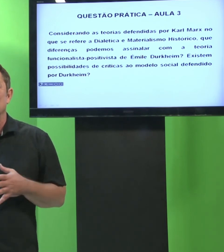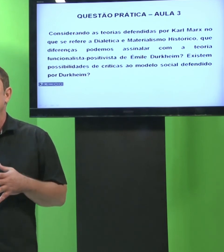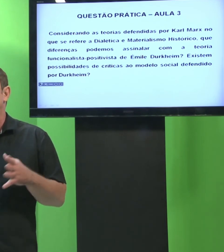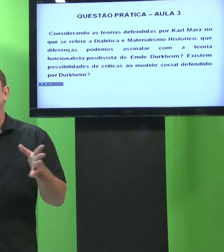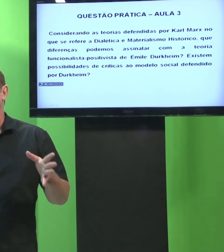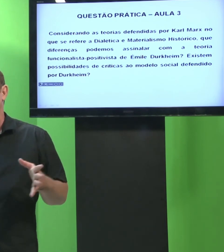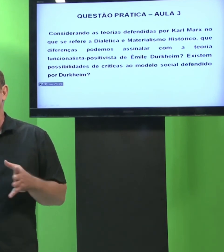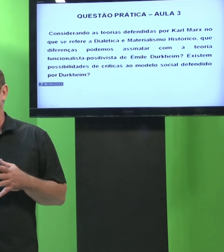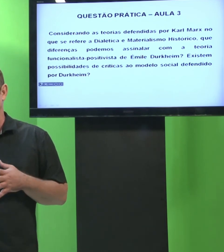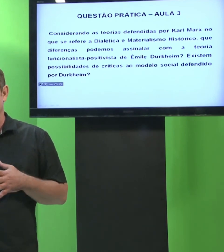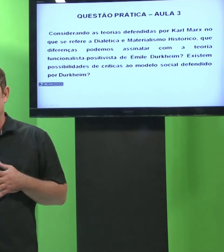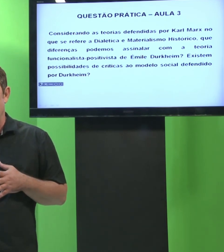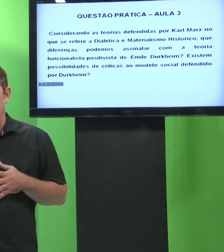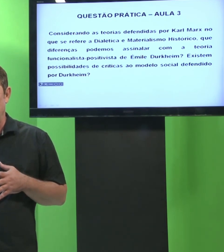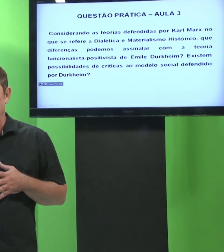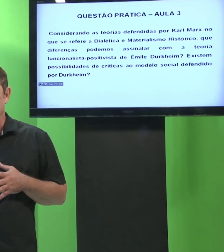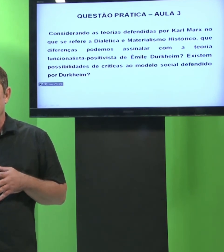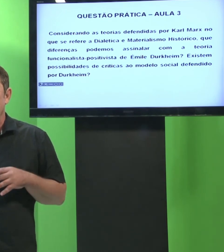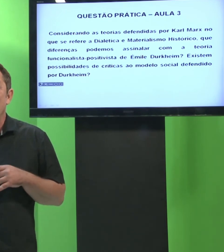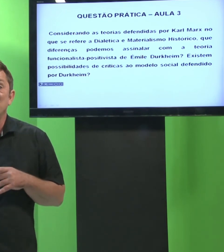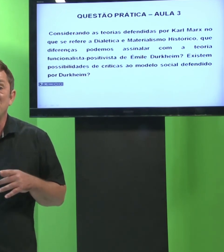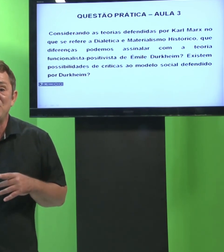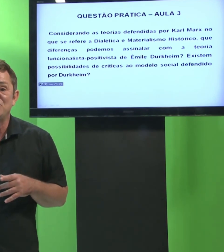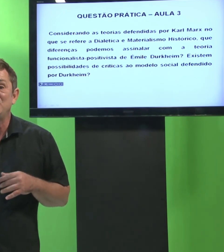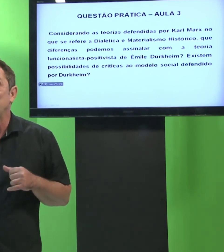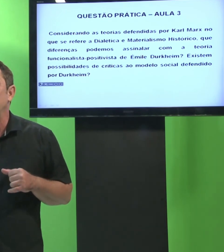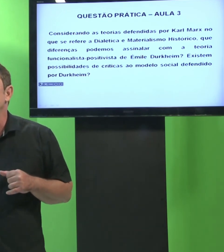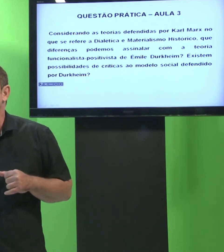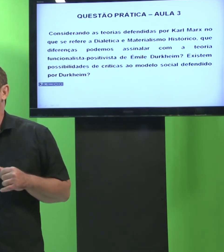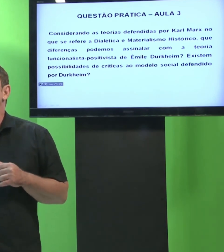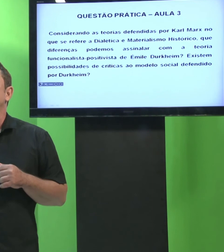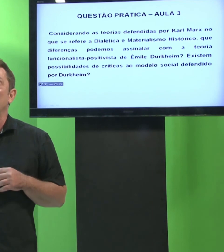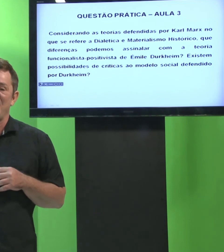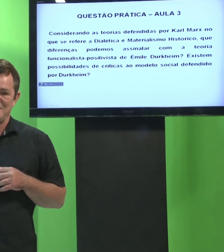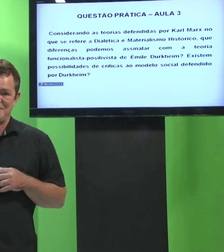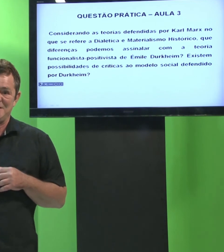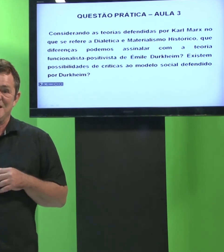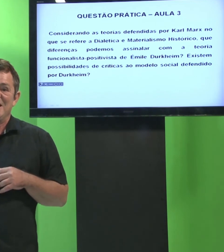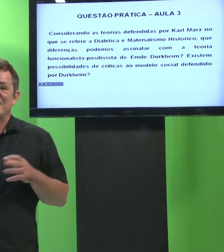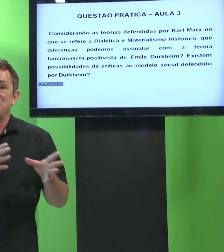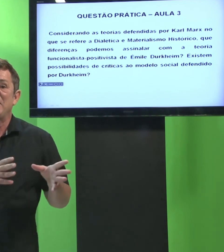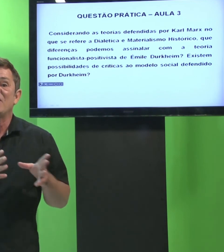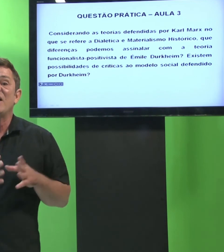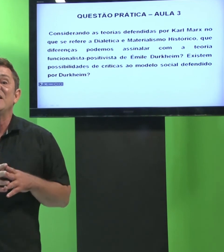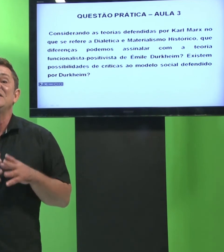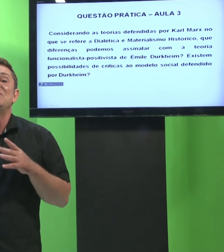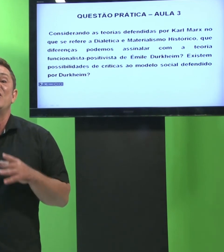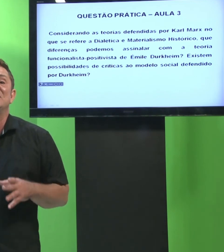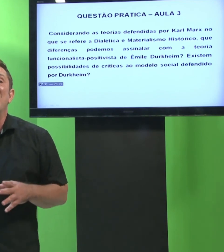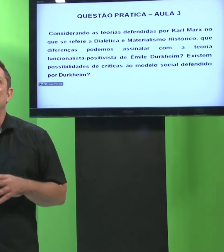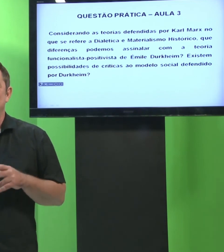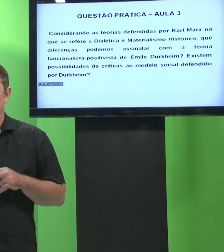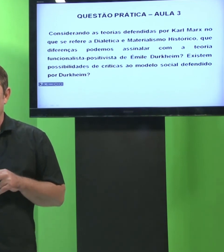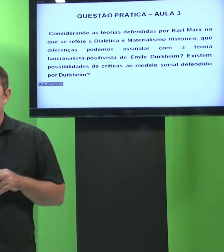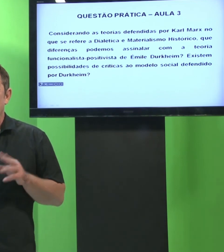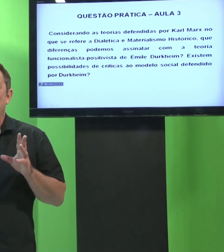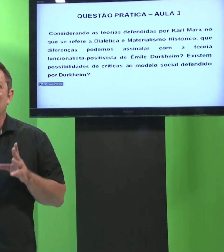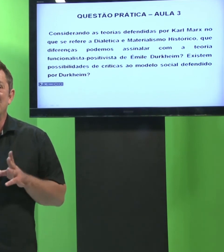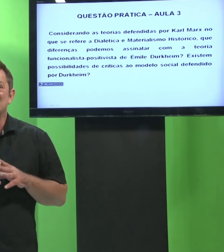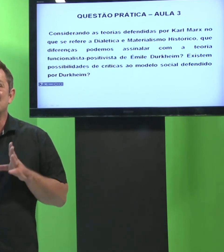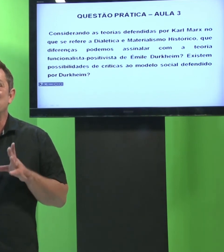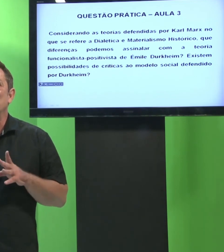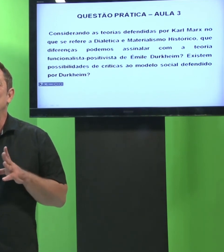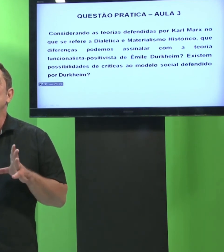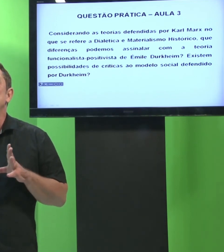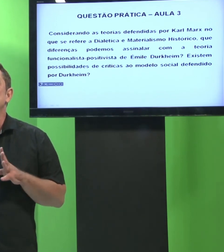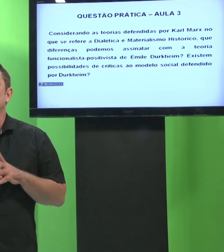escravos no trabalho mais pesado. É o defendido pelos industriais, que pregam a lei da mordaça para